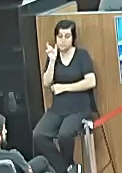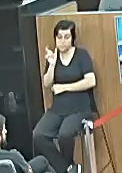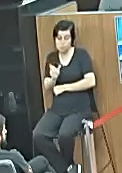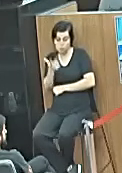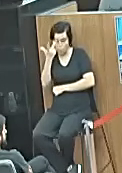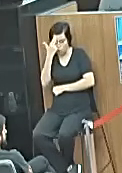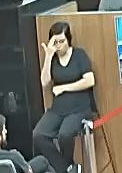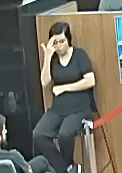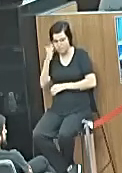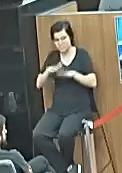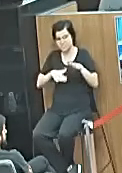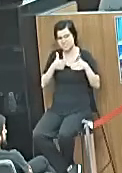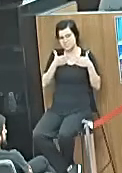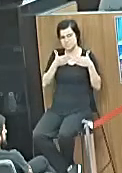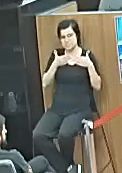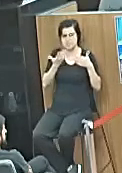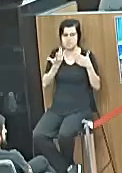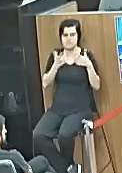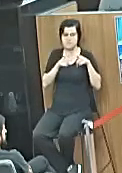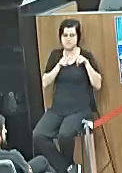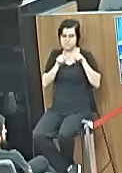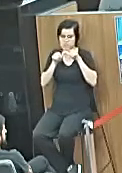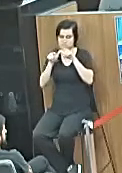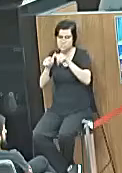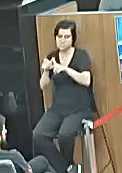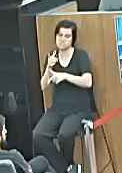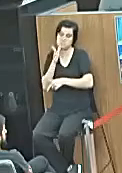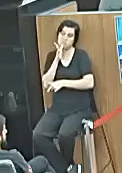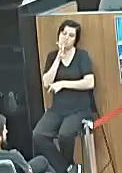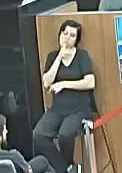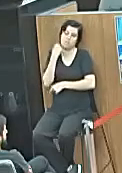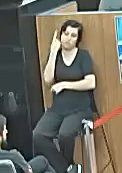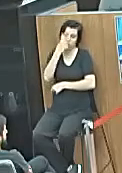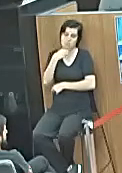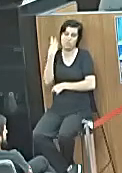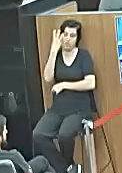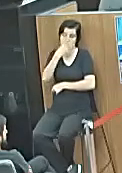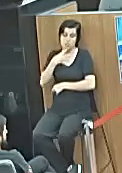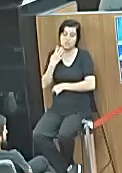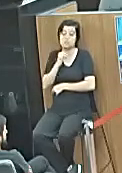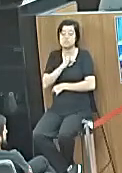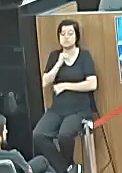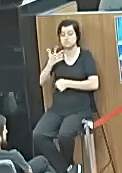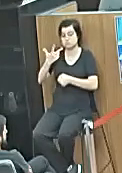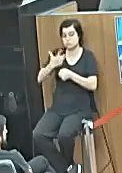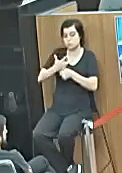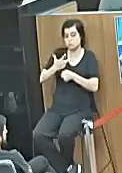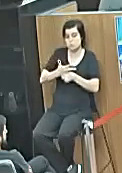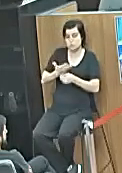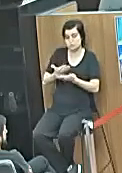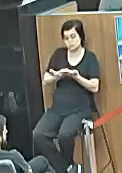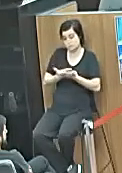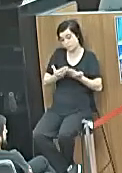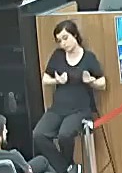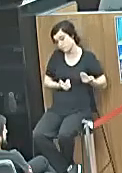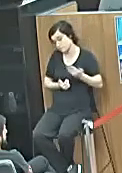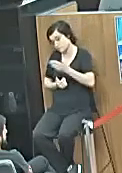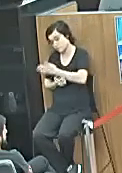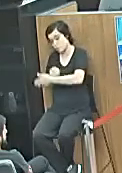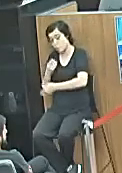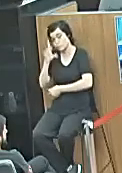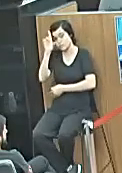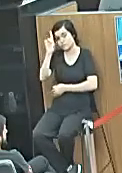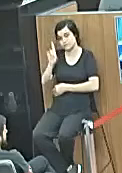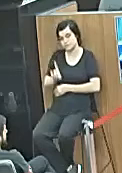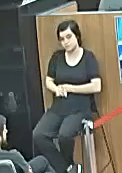fazer uma viagem de belém situação pode levar de 9 a 12 horas mas de uma pessoa idosa que vem fazer tratamento uma pessoa com deficiência a